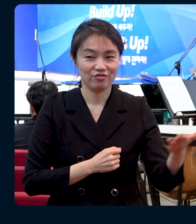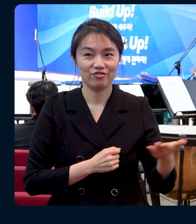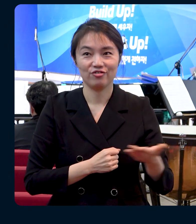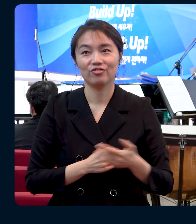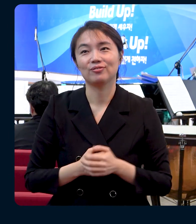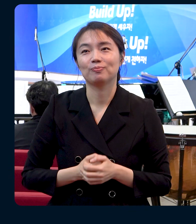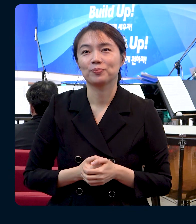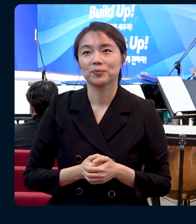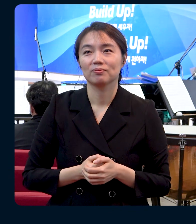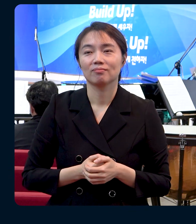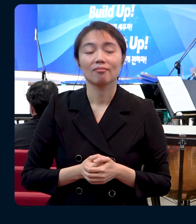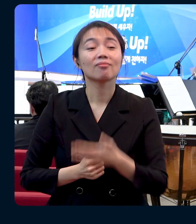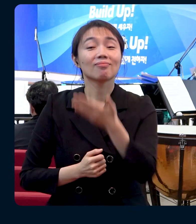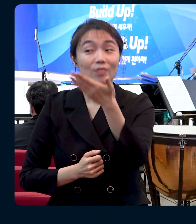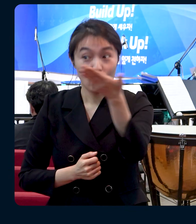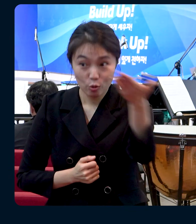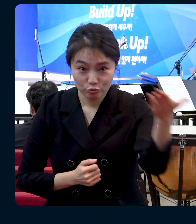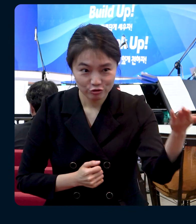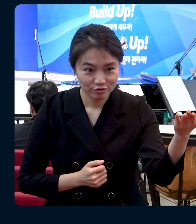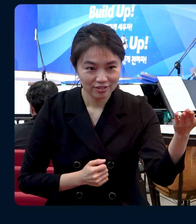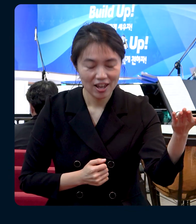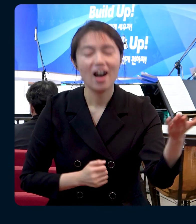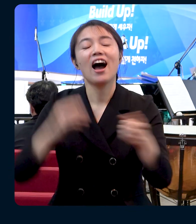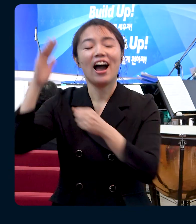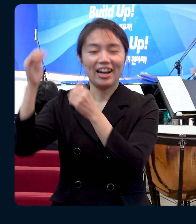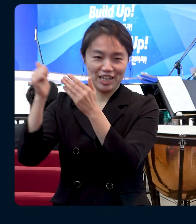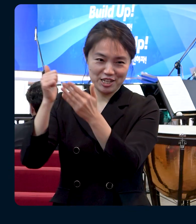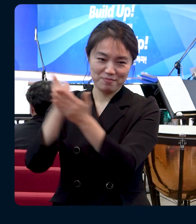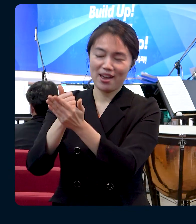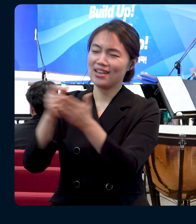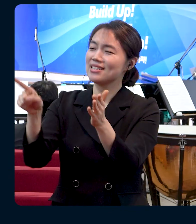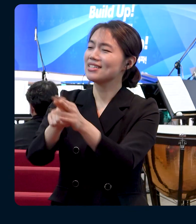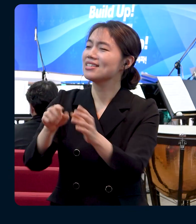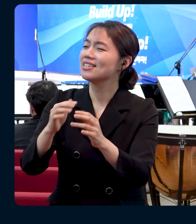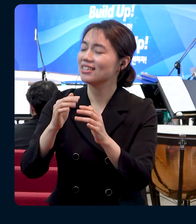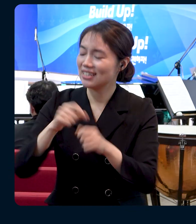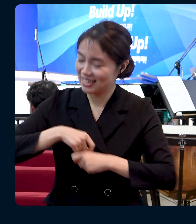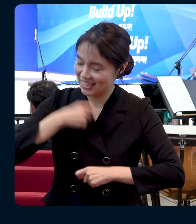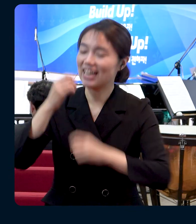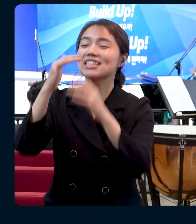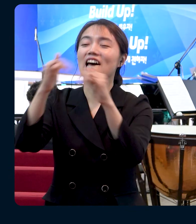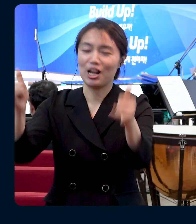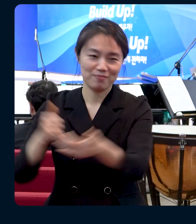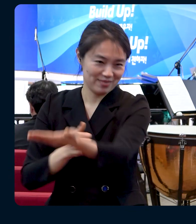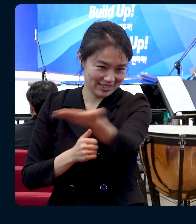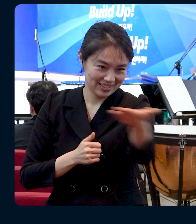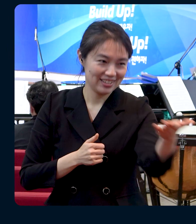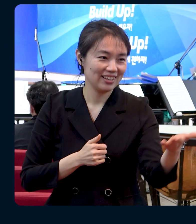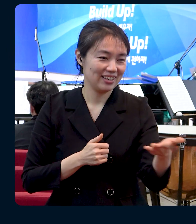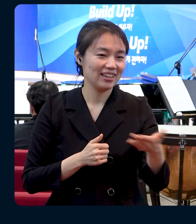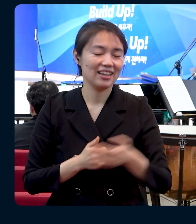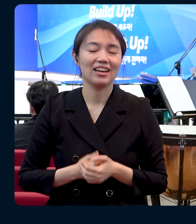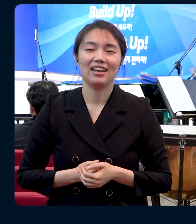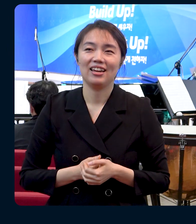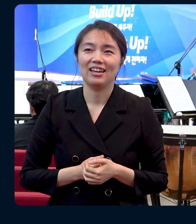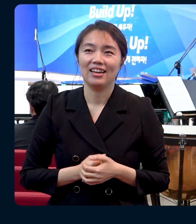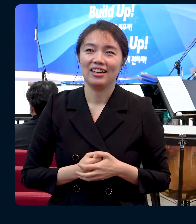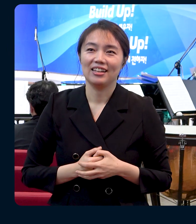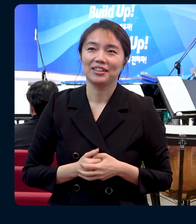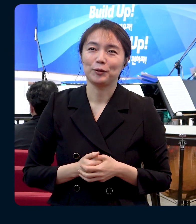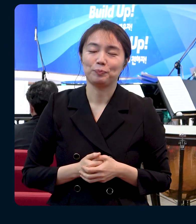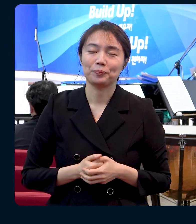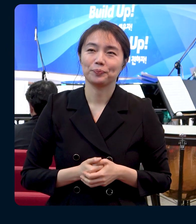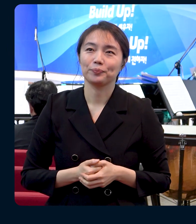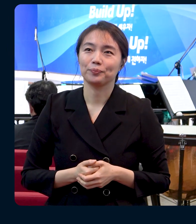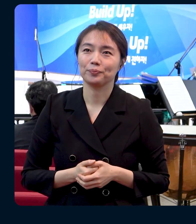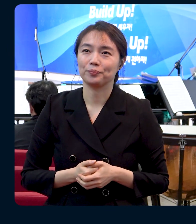거예요. 모든 그 자리에 있는 성도들 향해서 너도 신실한 하나님의 사람이다 라고